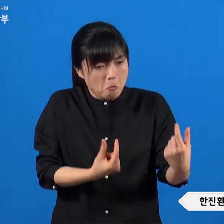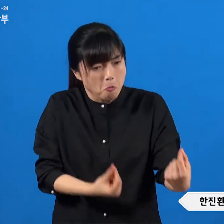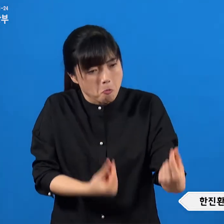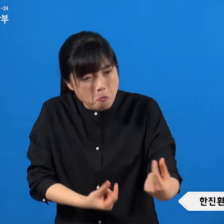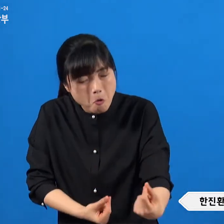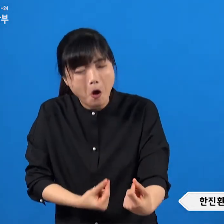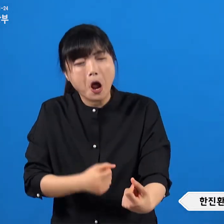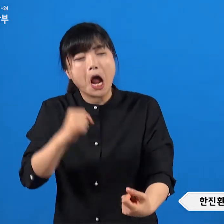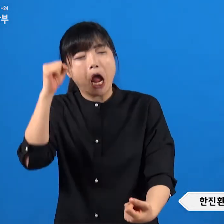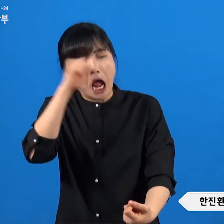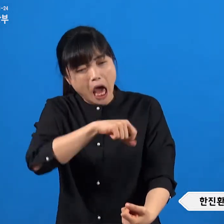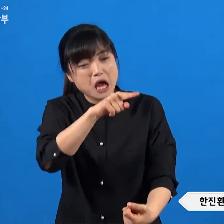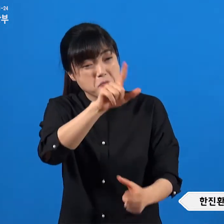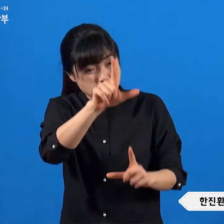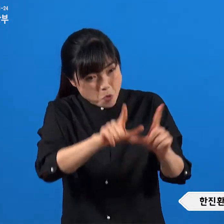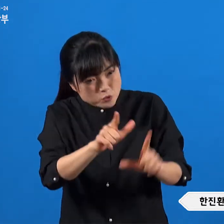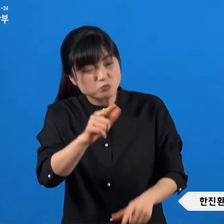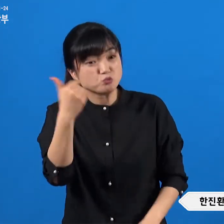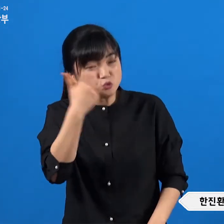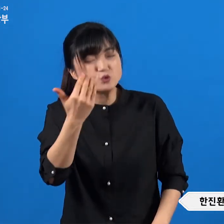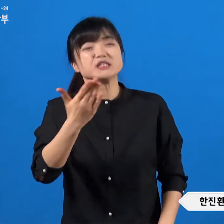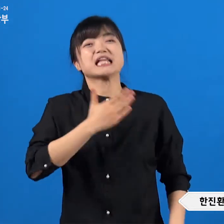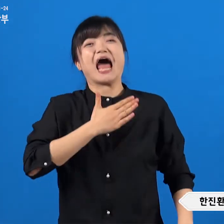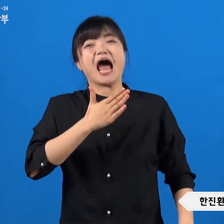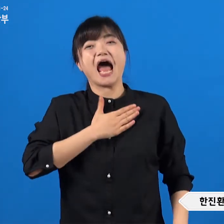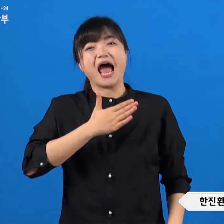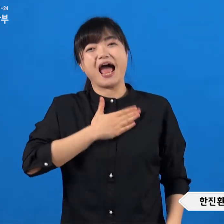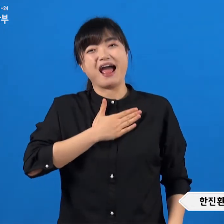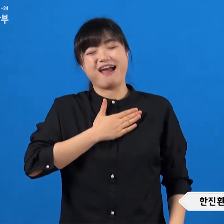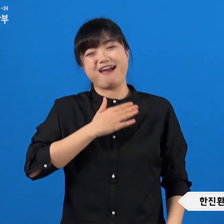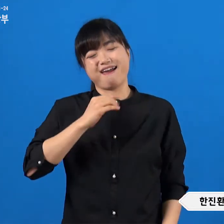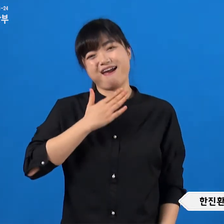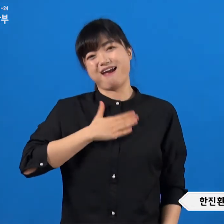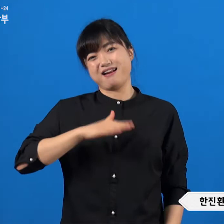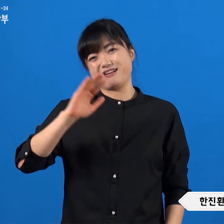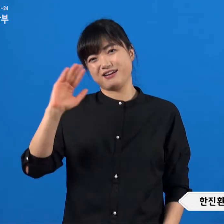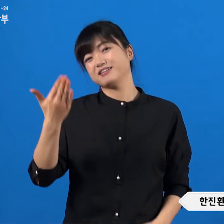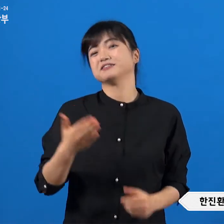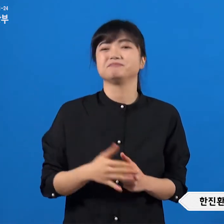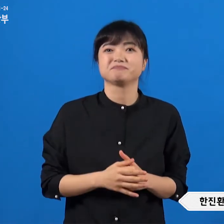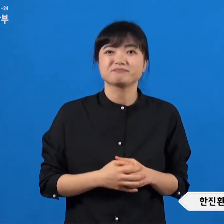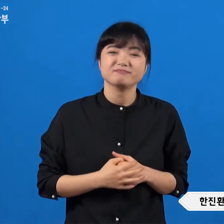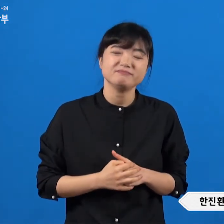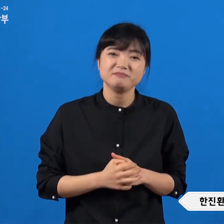보면서 저게 나였구나 하는 것을 깨닫는 순간이 옵니다.